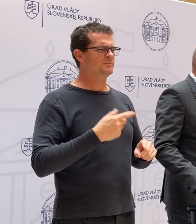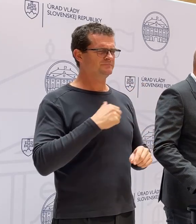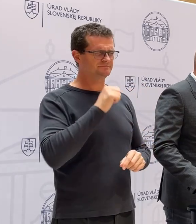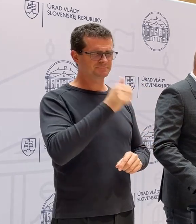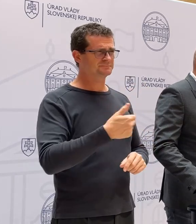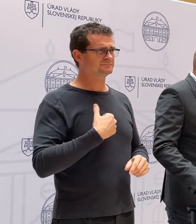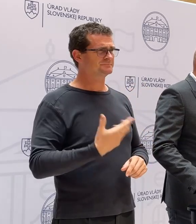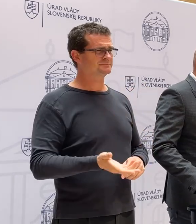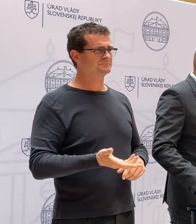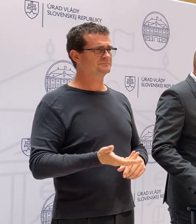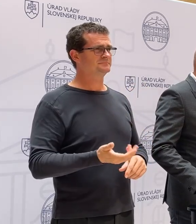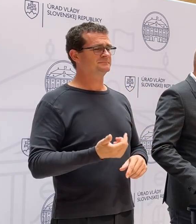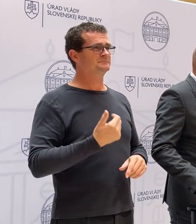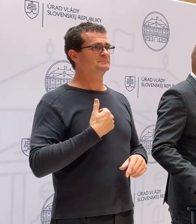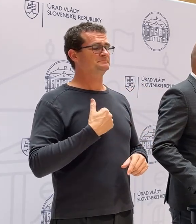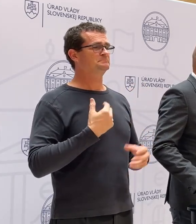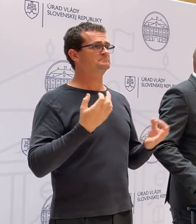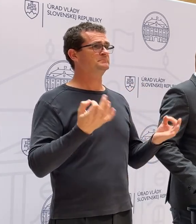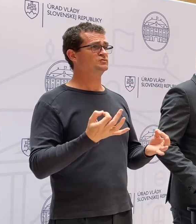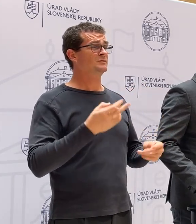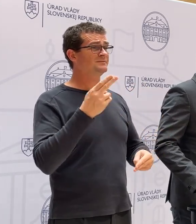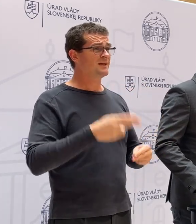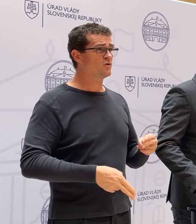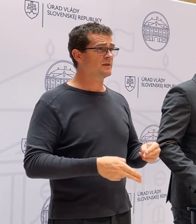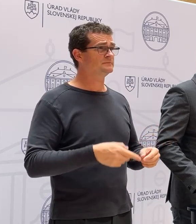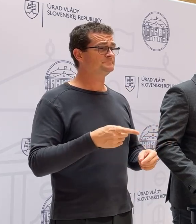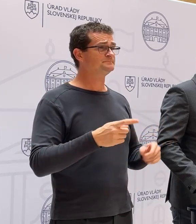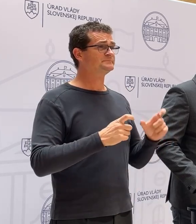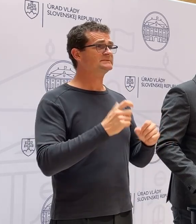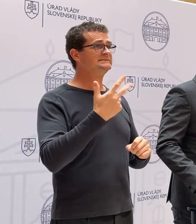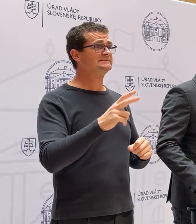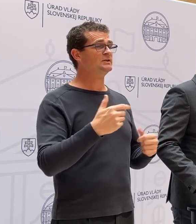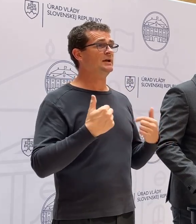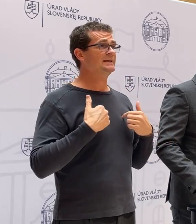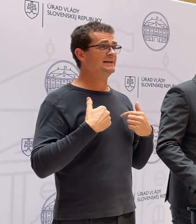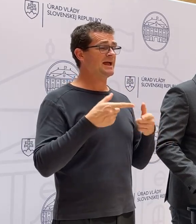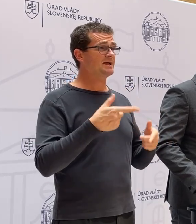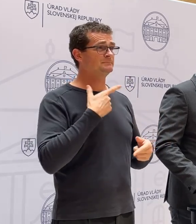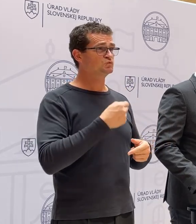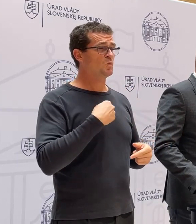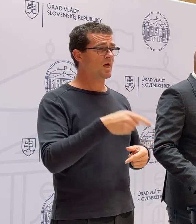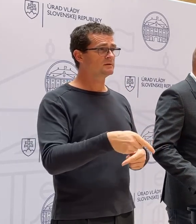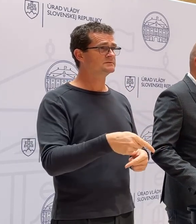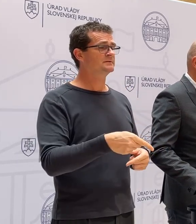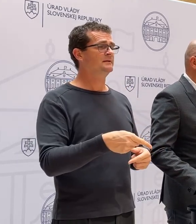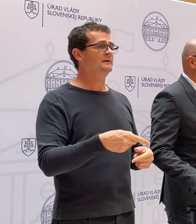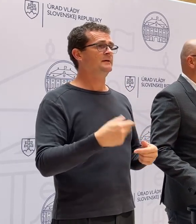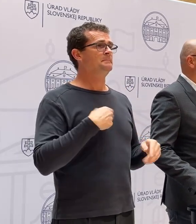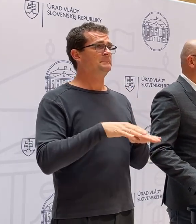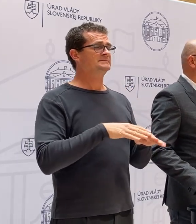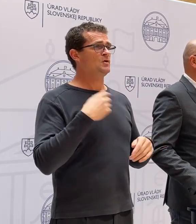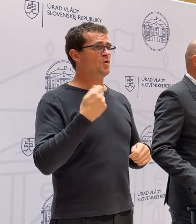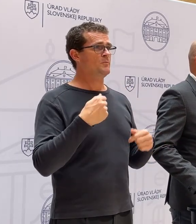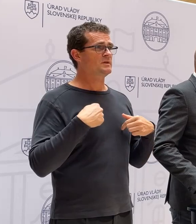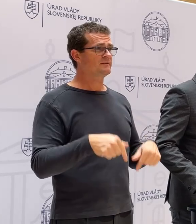si nedával, preto lebo nakoniec z S-300 a ja osobne som súhlasil, aj